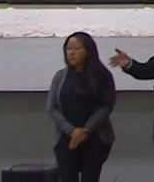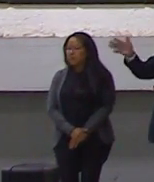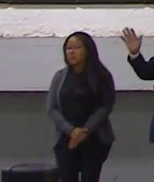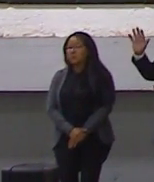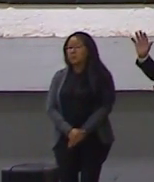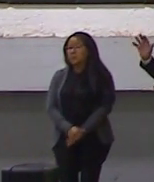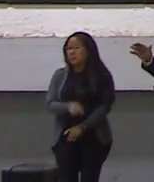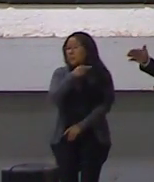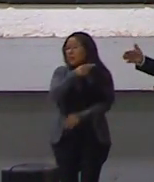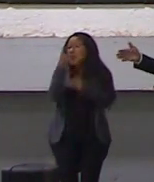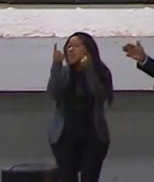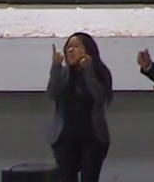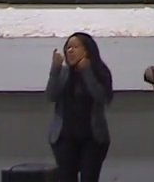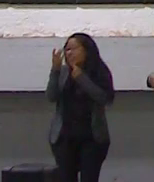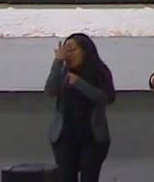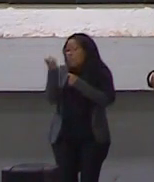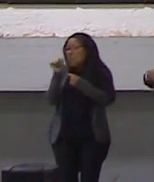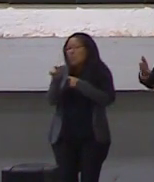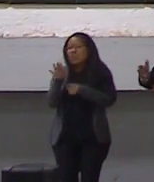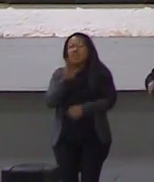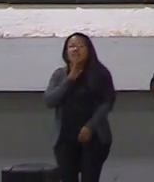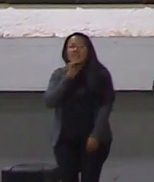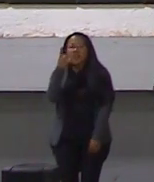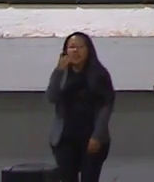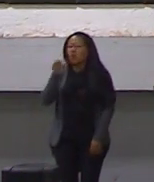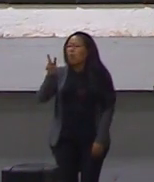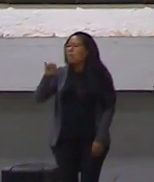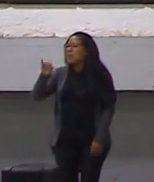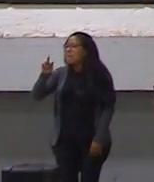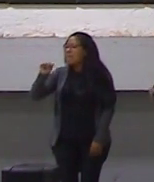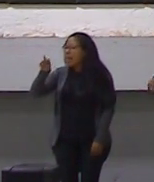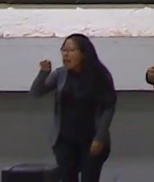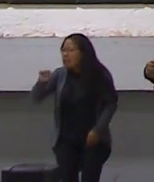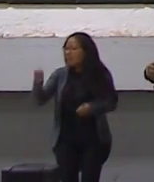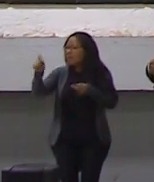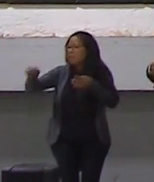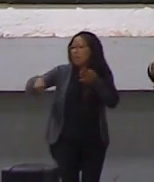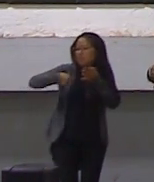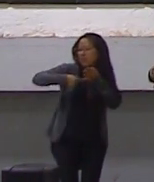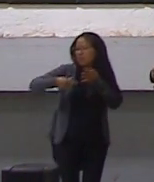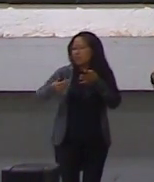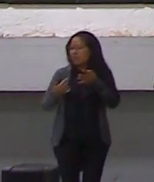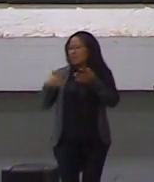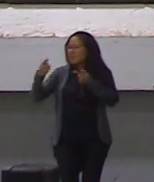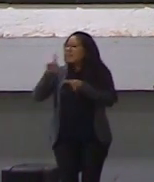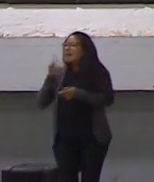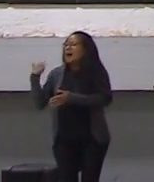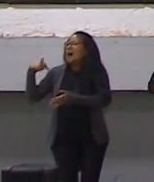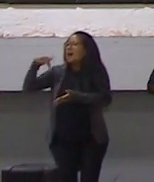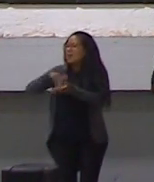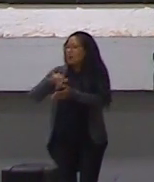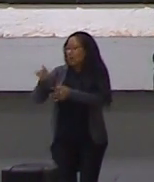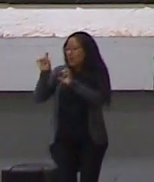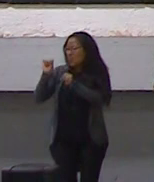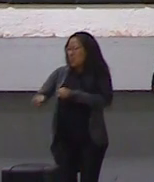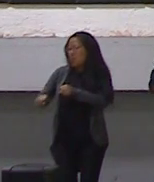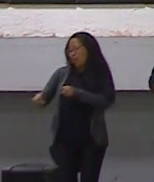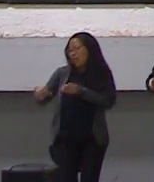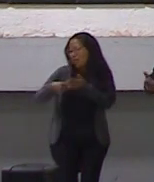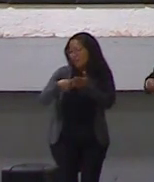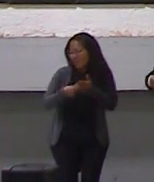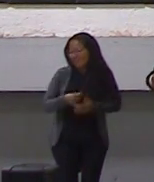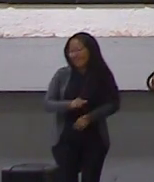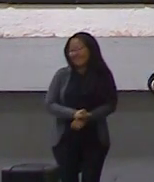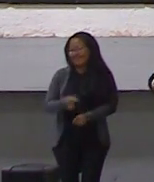me faltaron porque no alcancé a llamar a viviana y ella luís alfonso para que me dieran los grandes autores del presente de la recreación y me